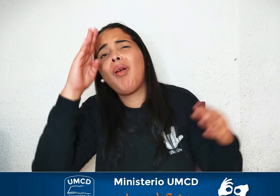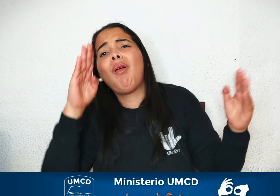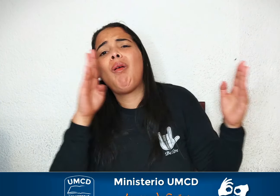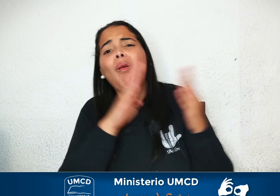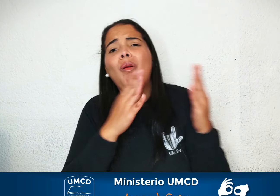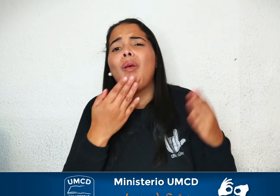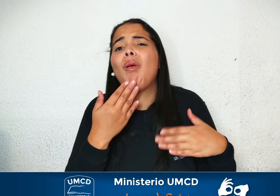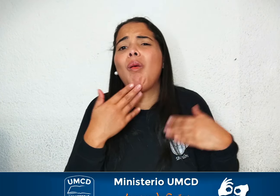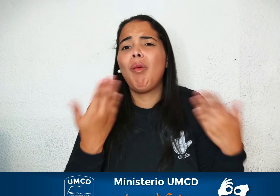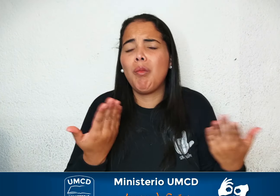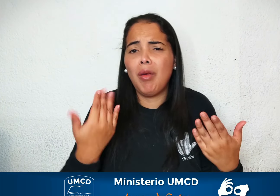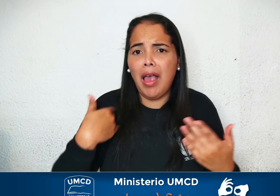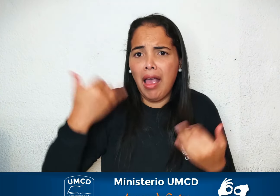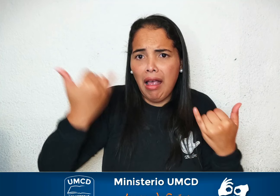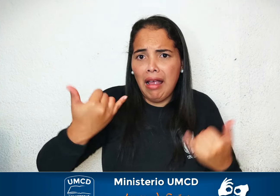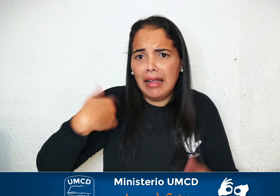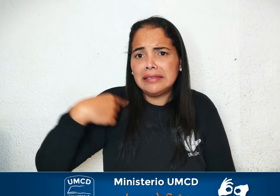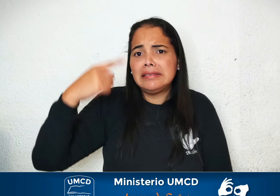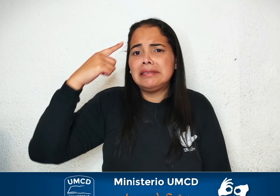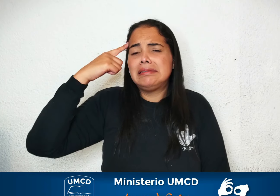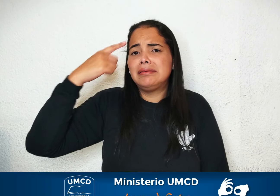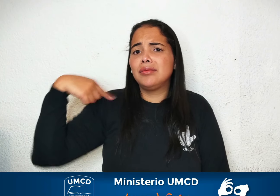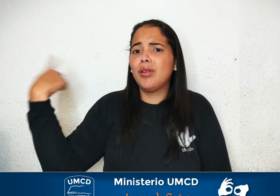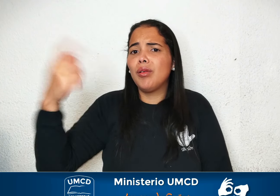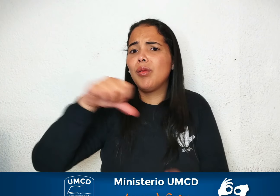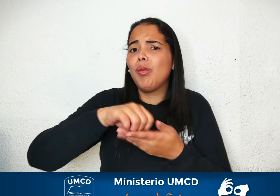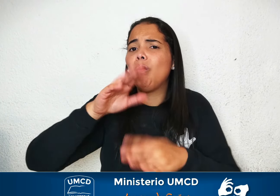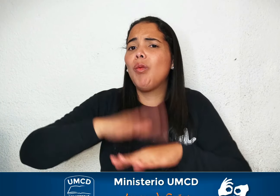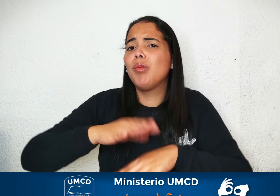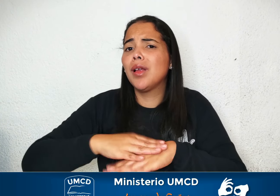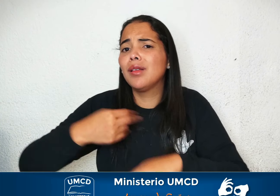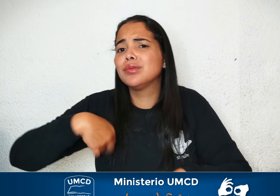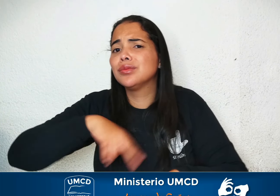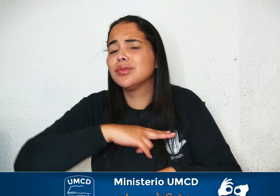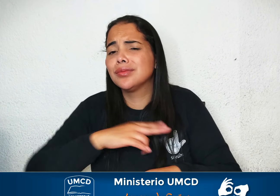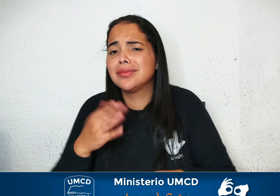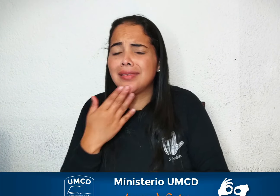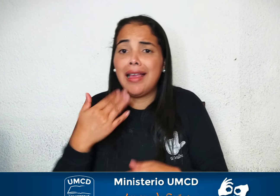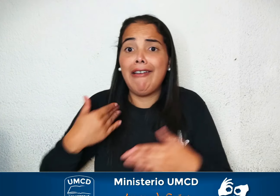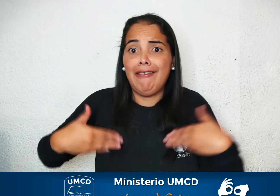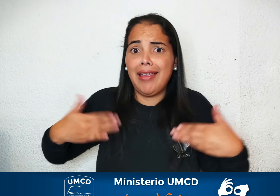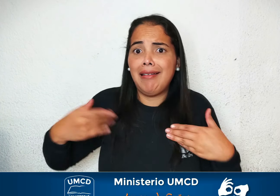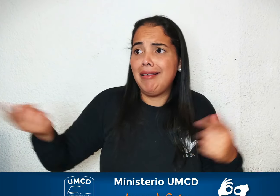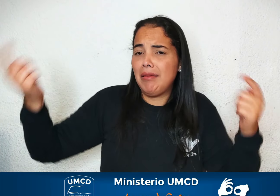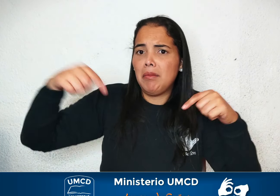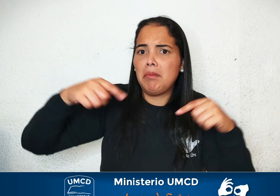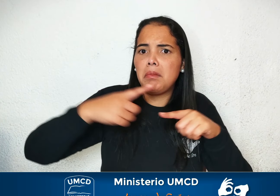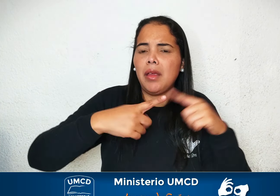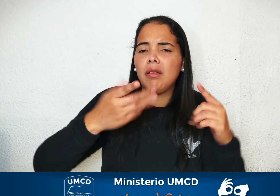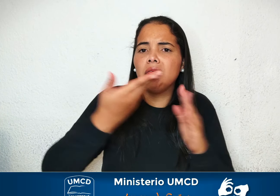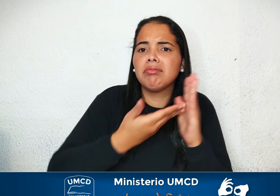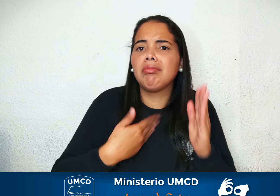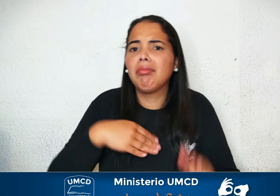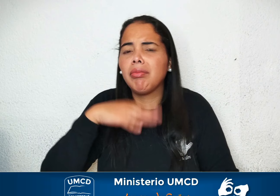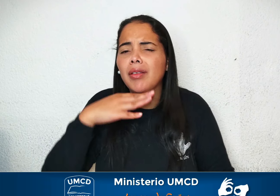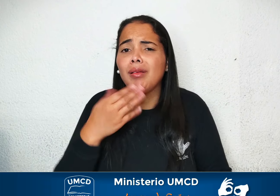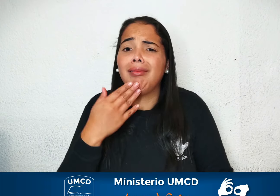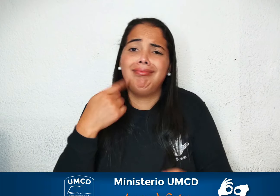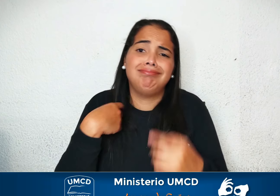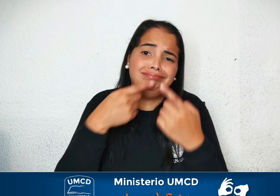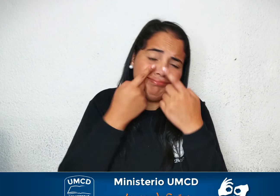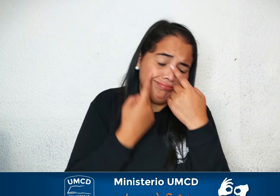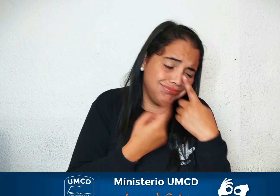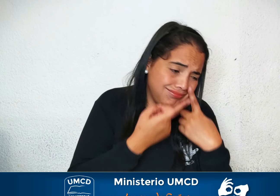que había pasado a Jerusalén y a Israel había sido a causa de eso. Y se afligen y lloran con un